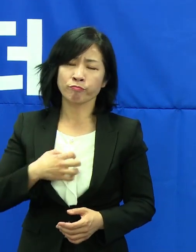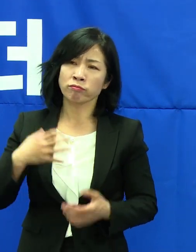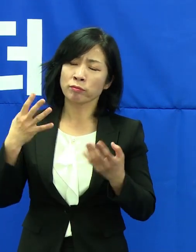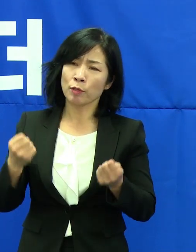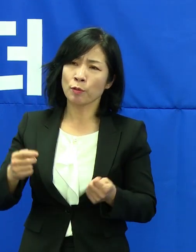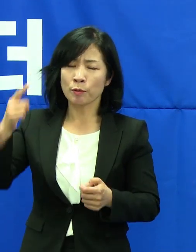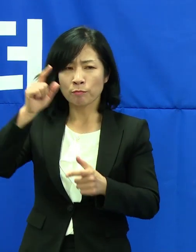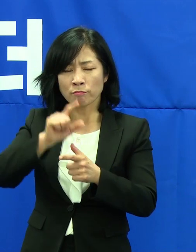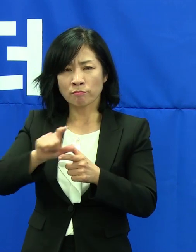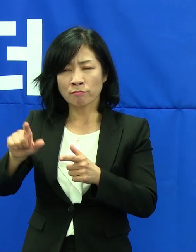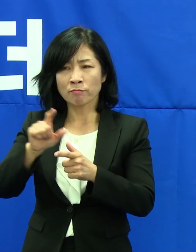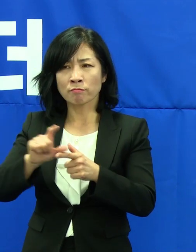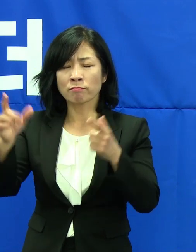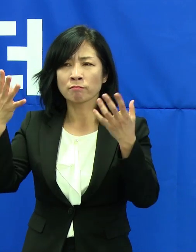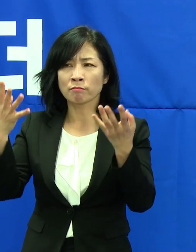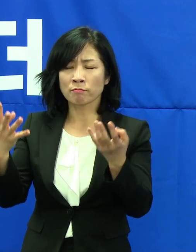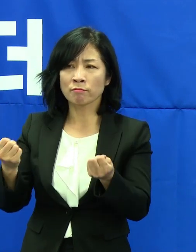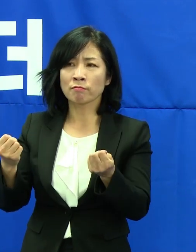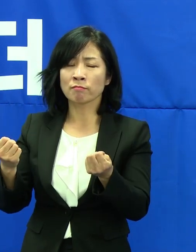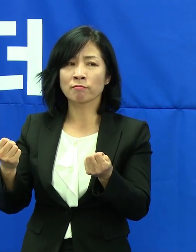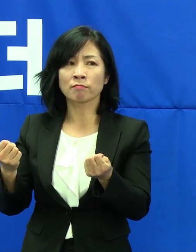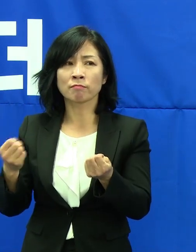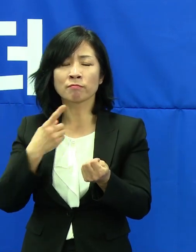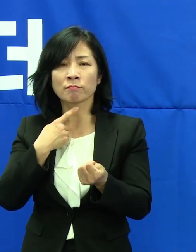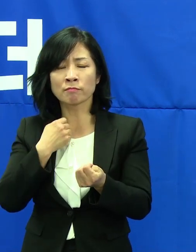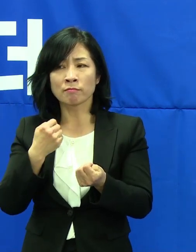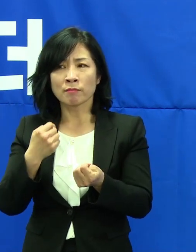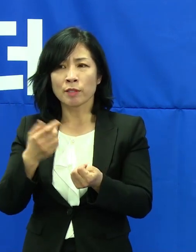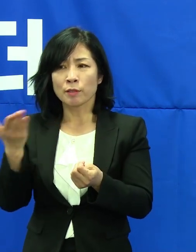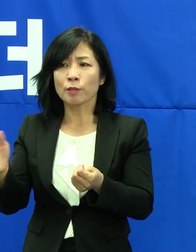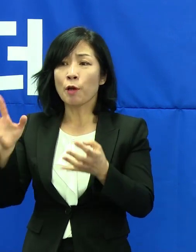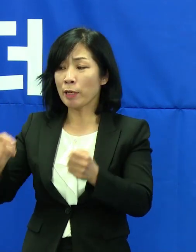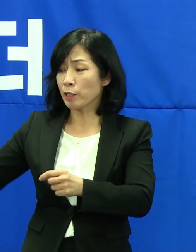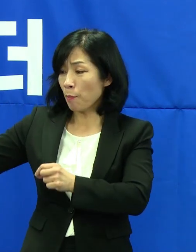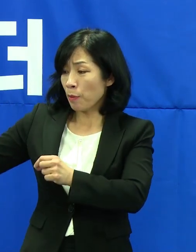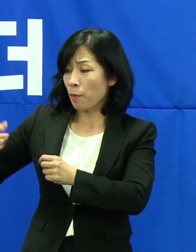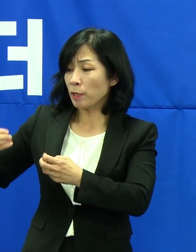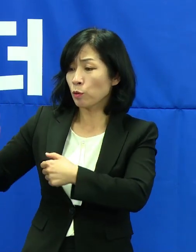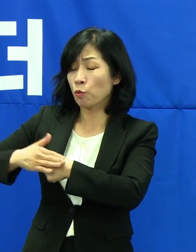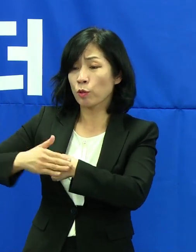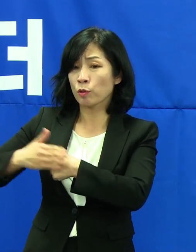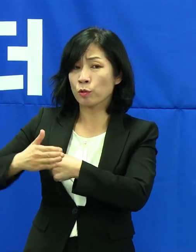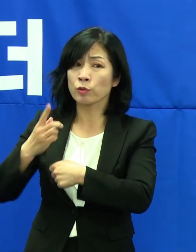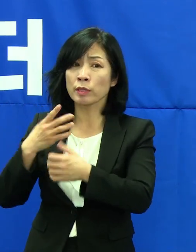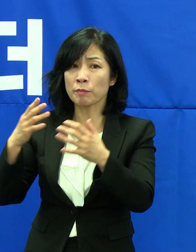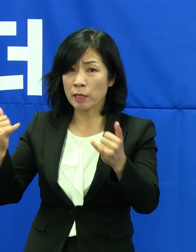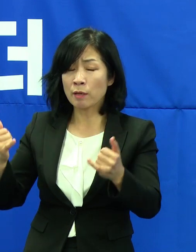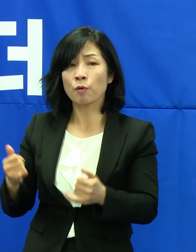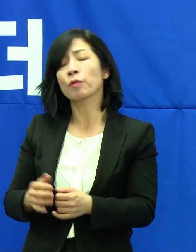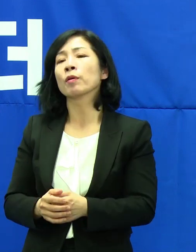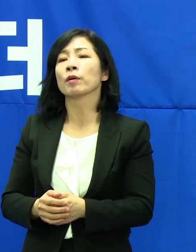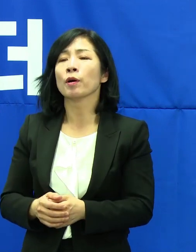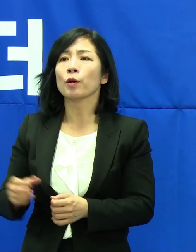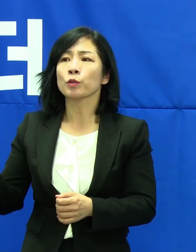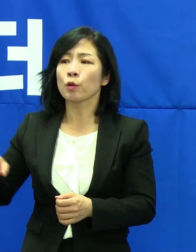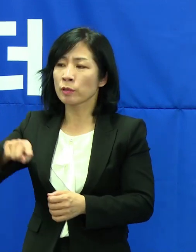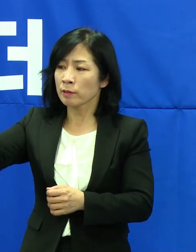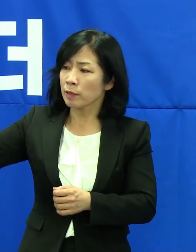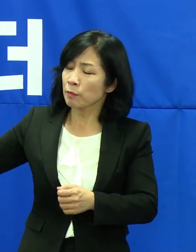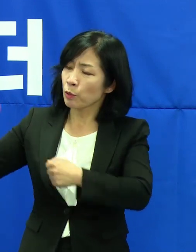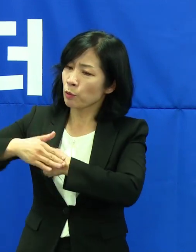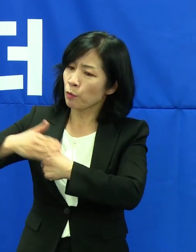참 고민되는 순간이 참 많았습니다. 그래도 옆에서 많이 도와주시는 분들이 그렇게 많이 계셨고, 그분들의